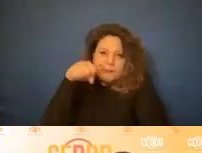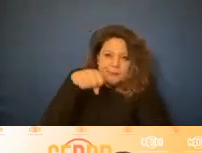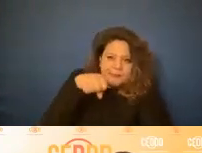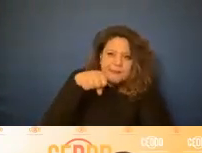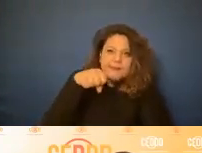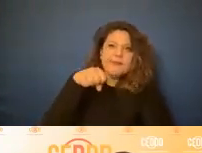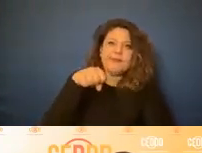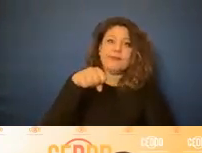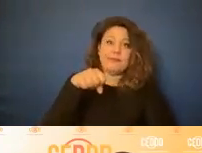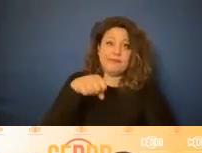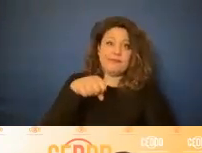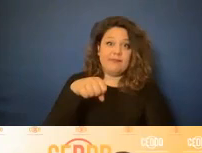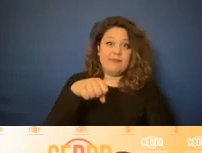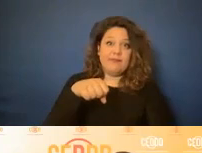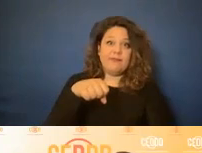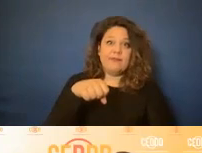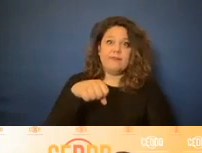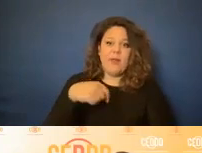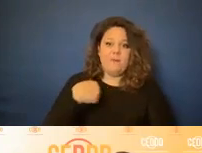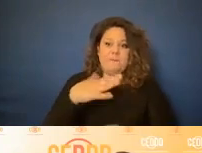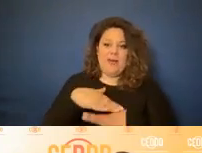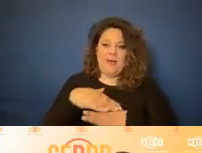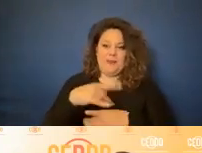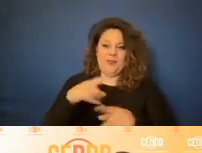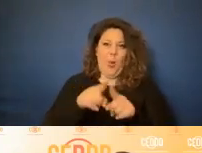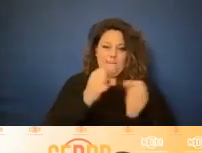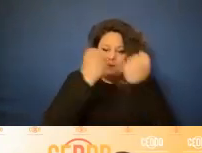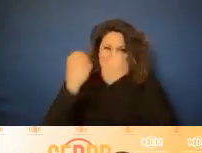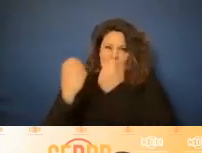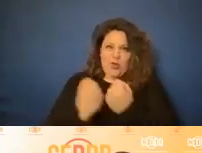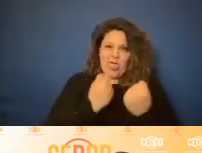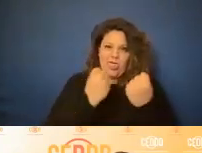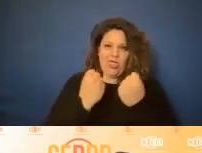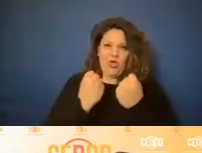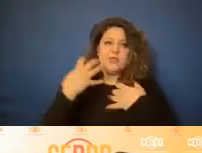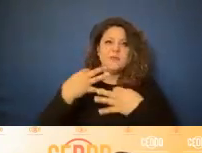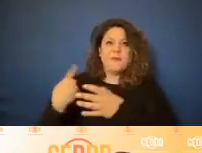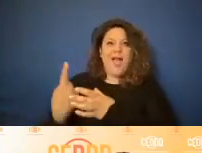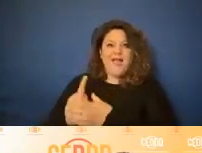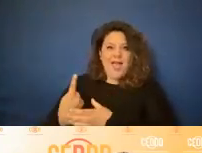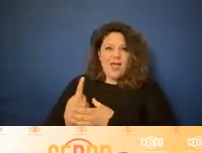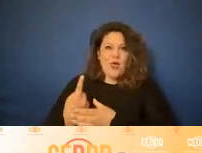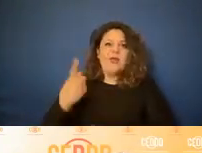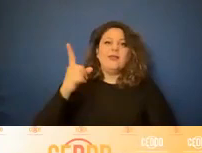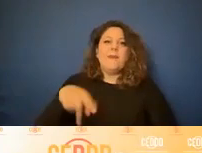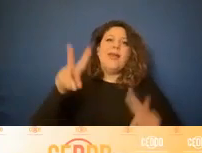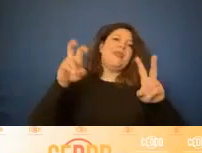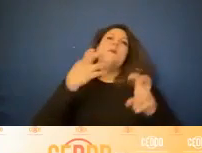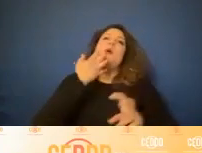Esa comunicación de protección, siempre aislado. Y la parte paraverbal, ese volumen